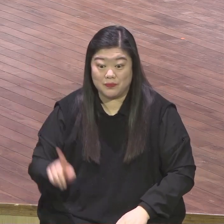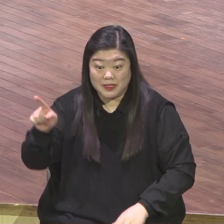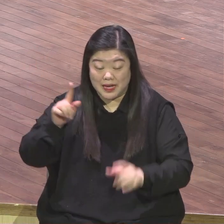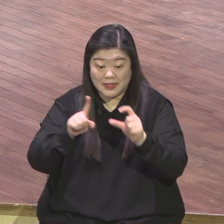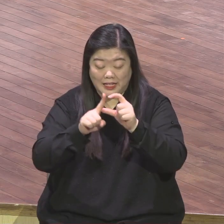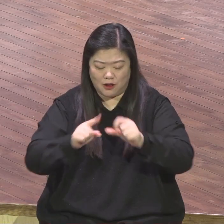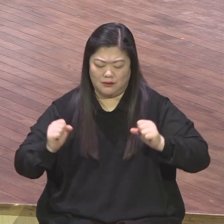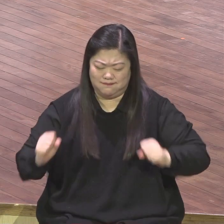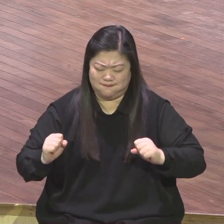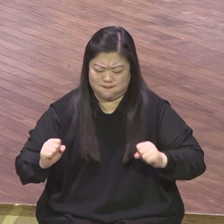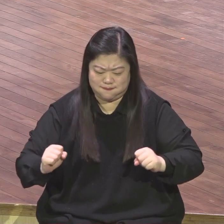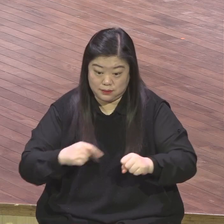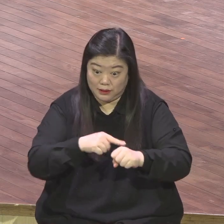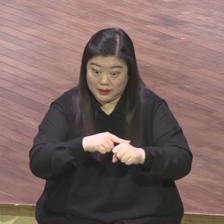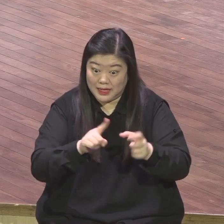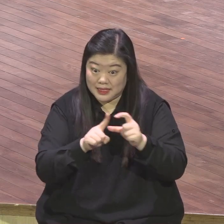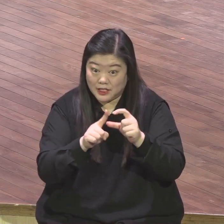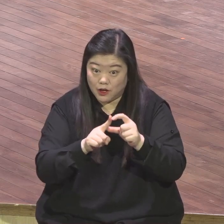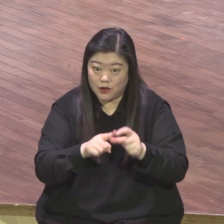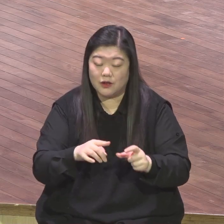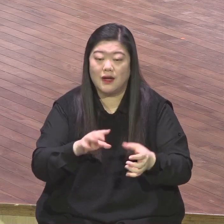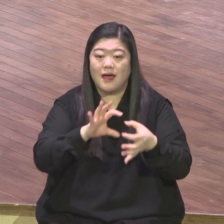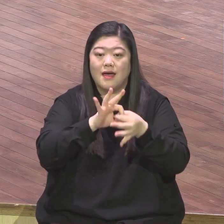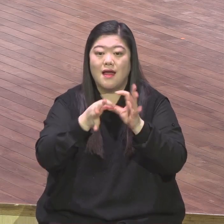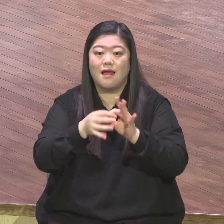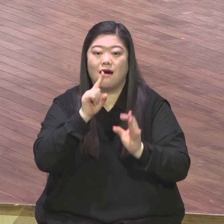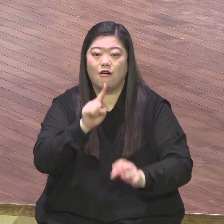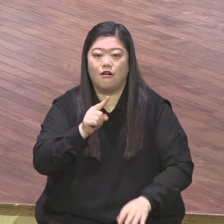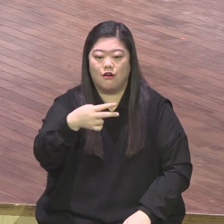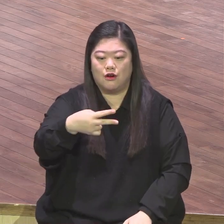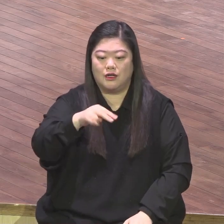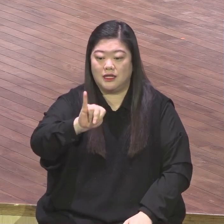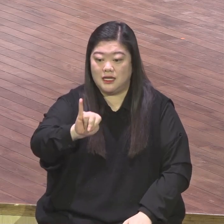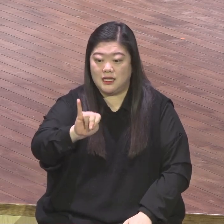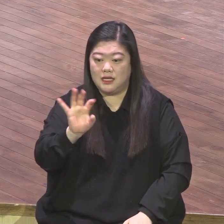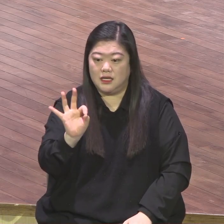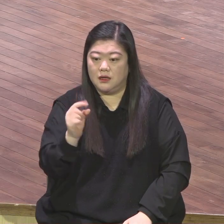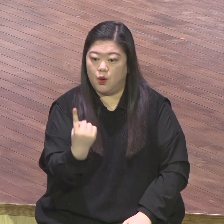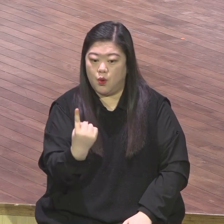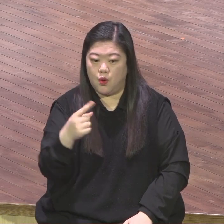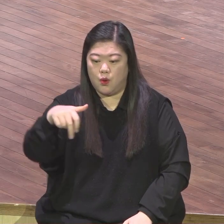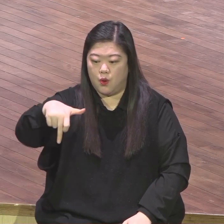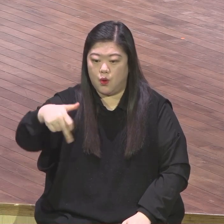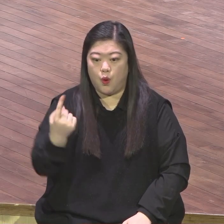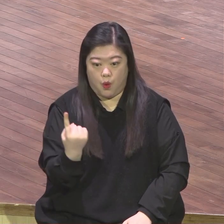헬라말로 디오코랍니다. 디오코라고 하는 말은 크게 두 가지 뜻이 있어요. 하나는